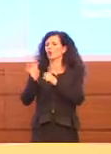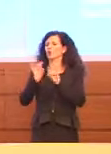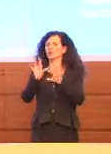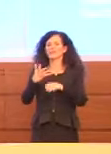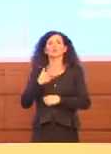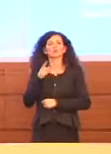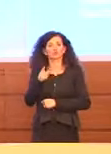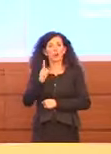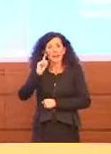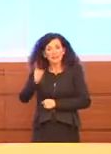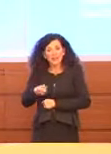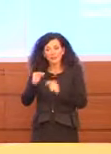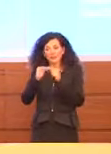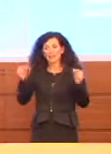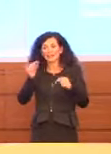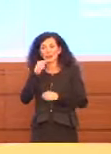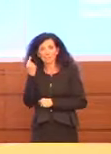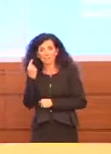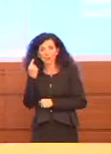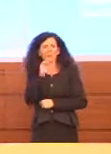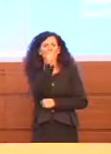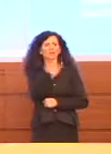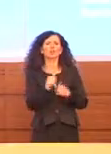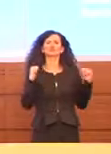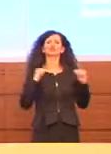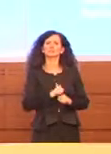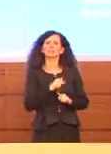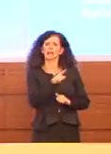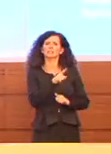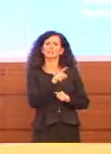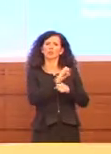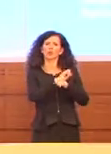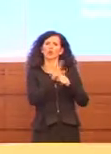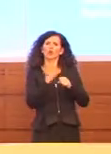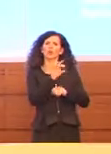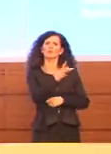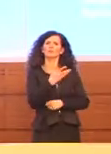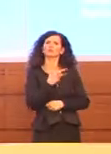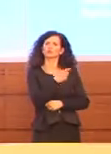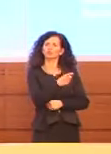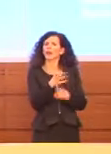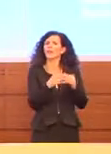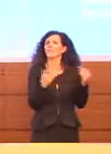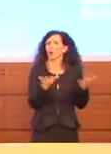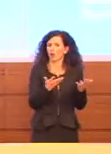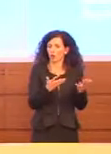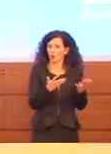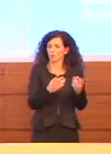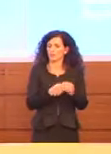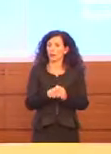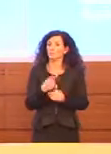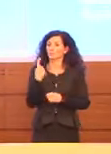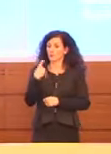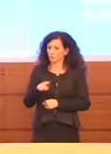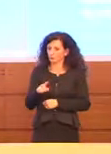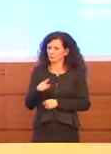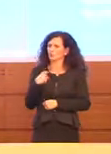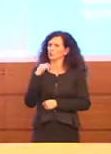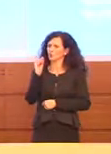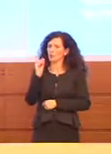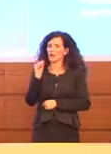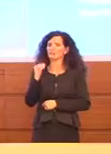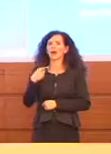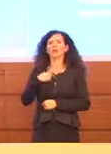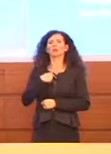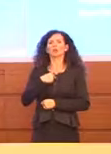una procedura cosa dovrebbe fare un cittadino che positivo oltre a questo è possibile fare un tampone privatamente perché a me